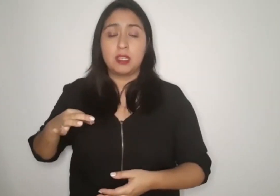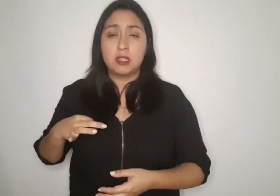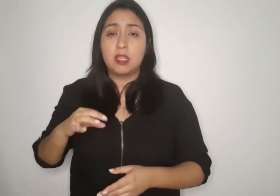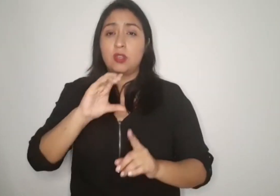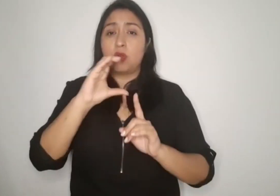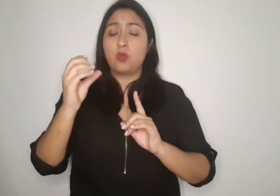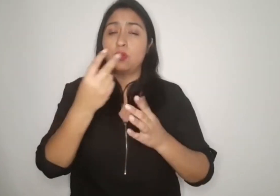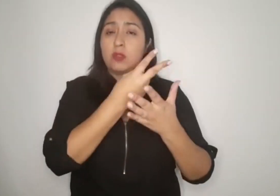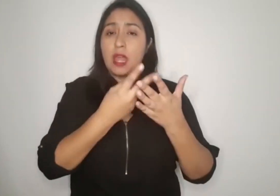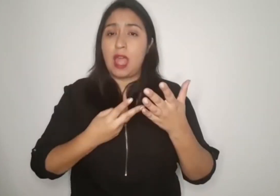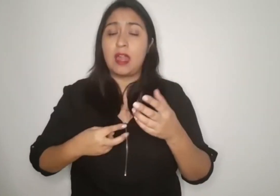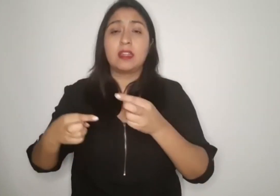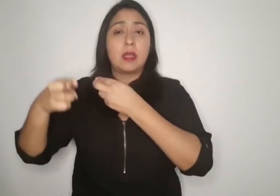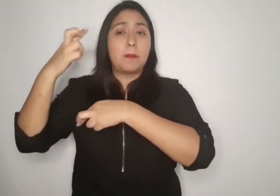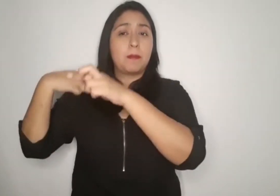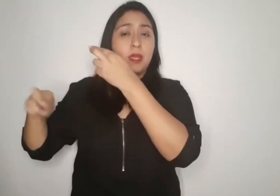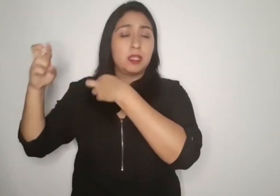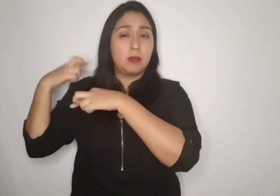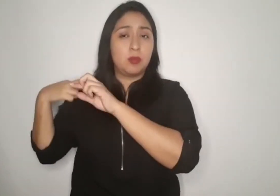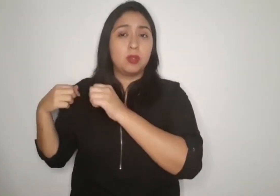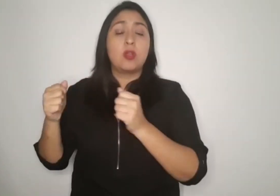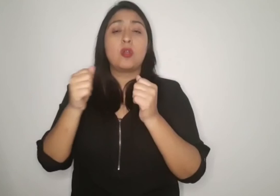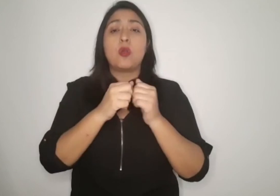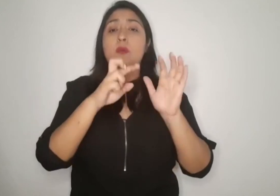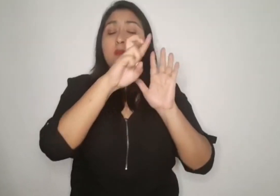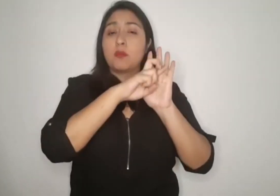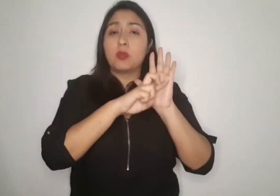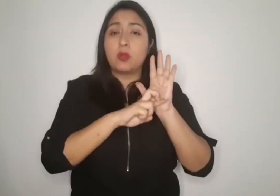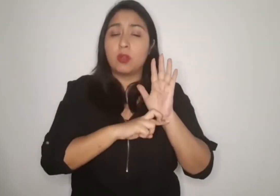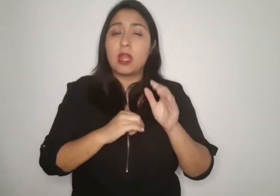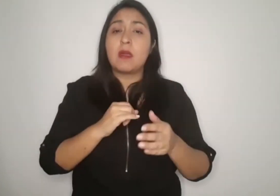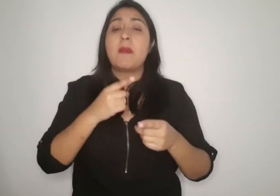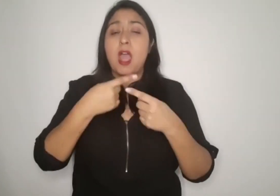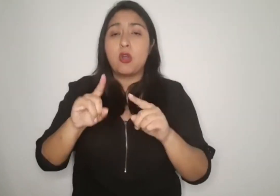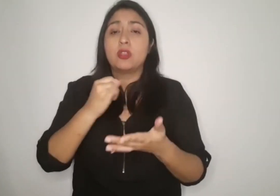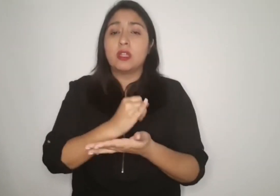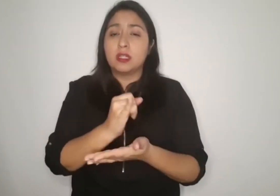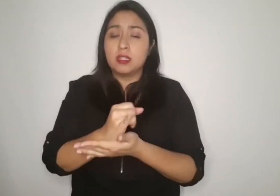y el Patrimonio a través de su programa Otras Instituciones Colaboradoras